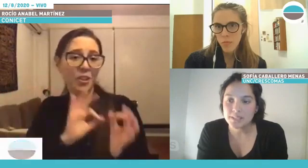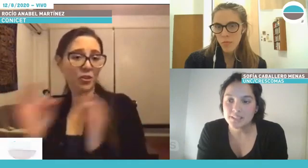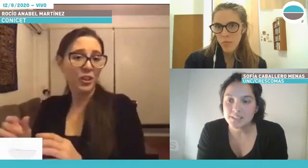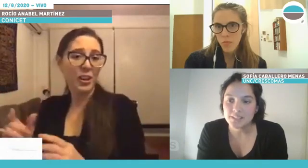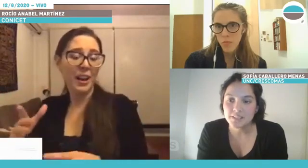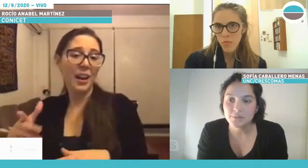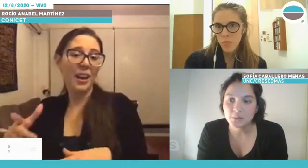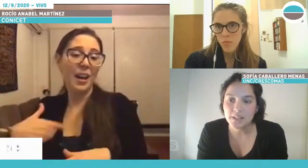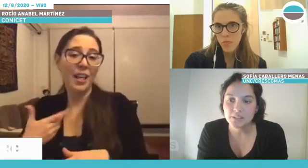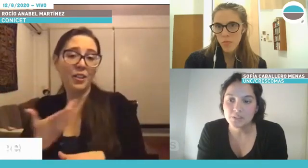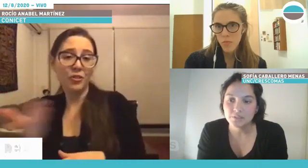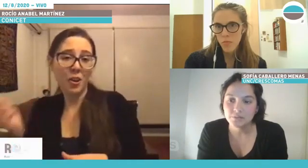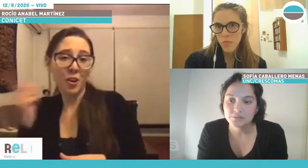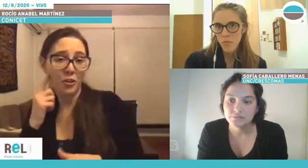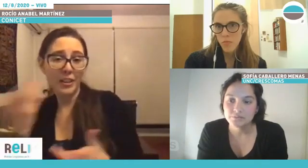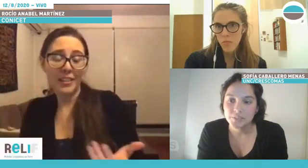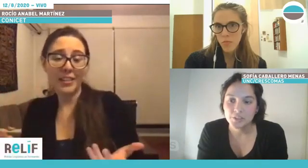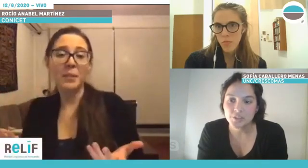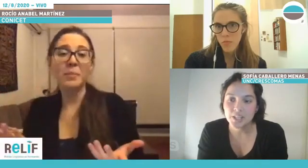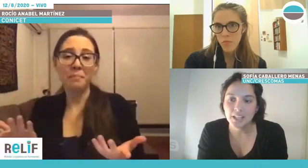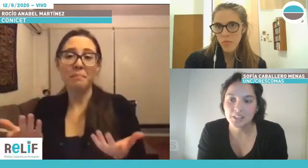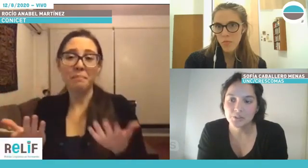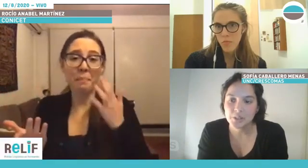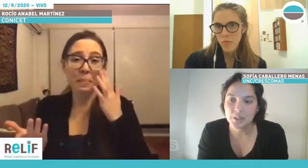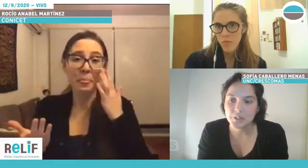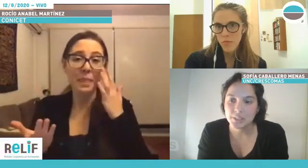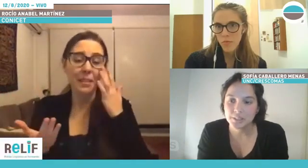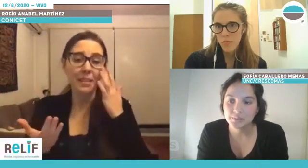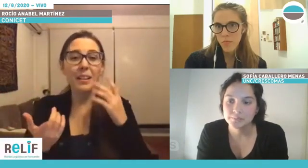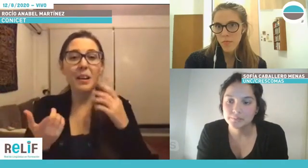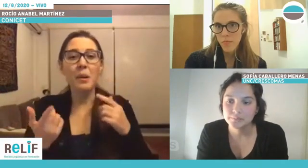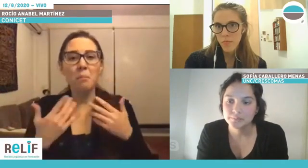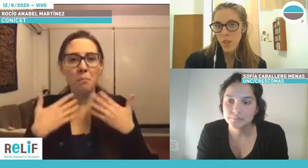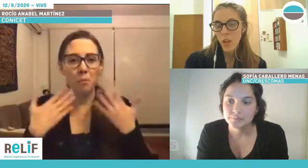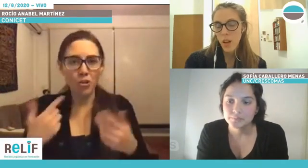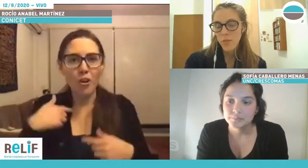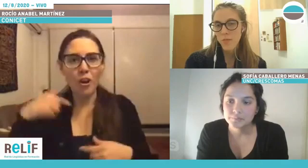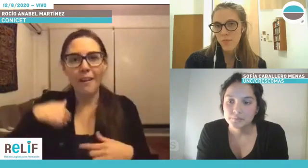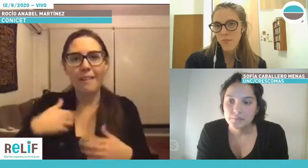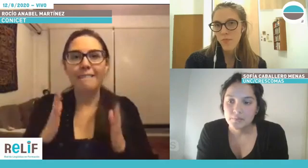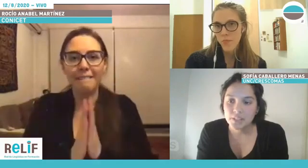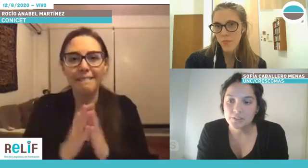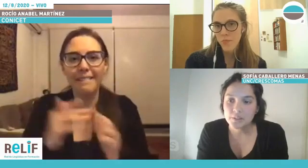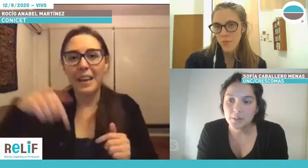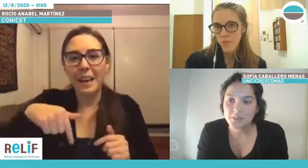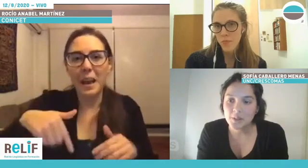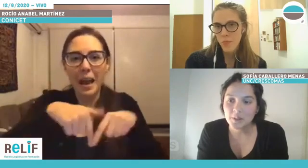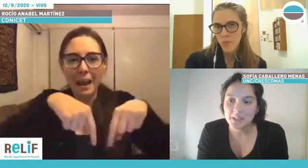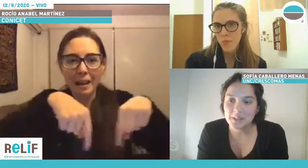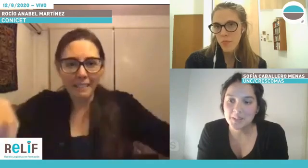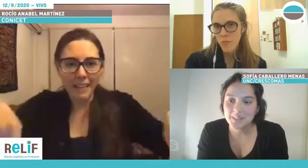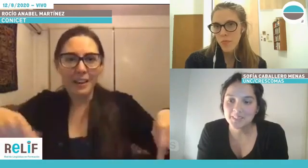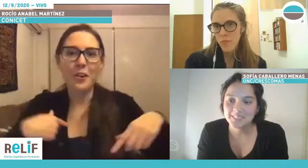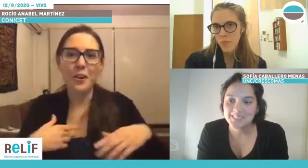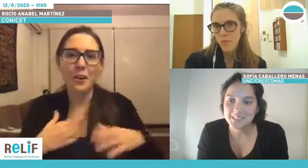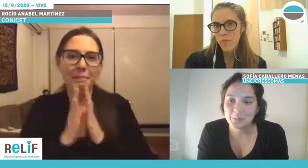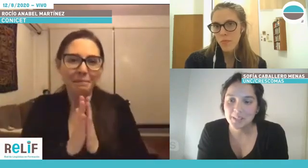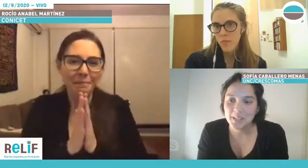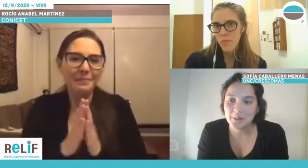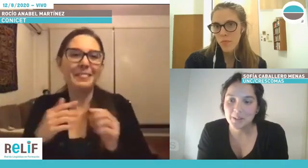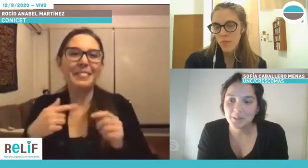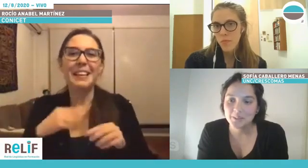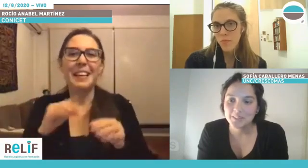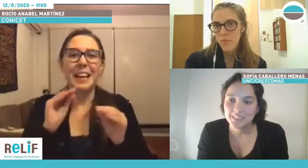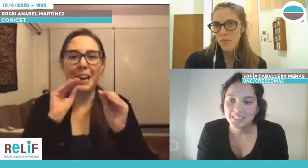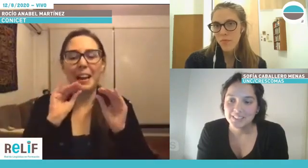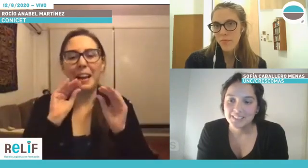muchas veces esa información no llega a la sociedad oyente. Claro. Entonces, por eso ahora les pido, si